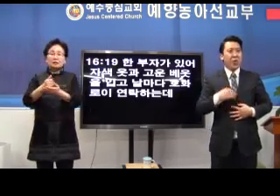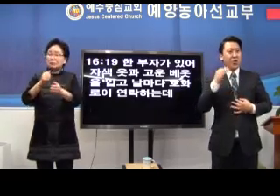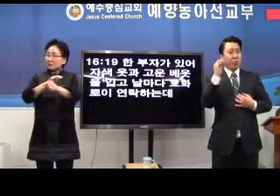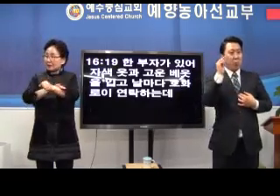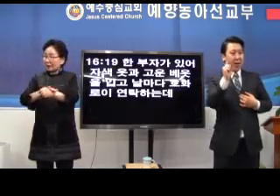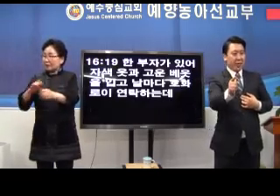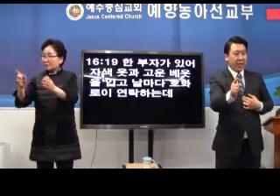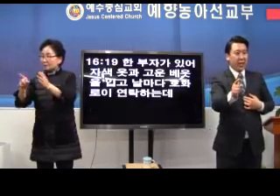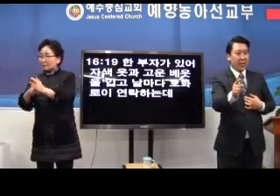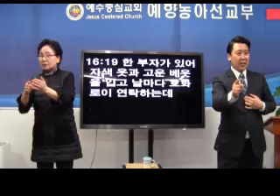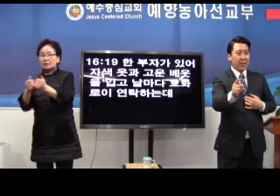반드시 축복받는다.